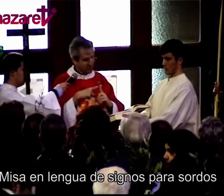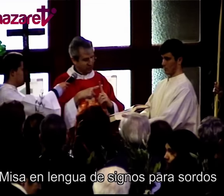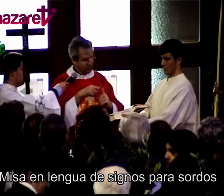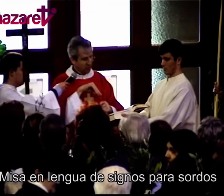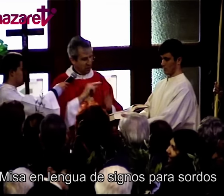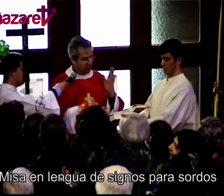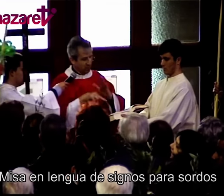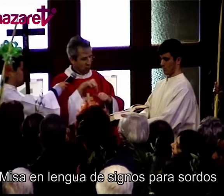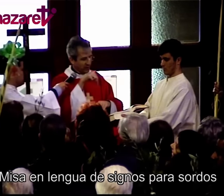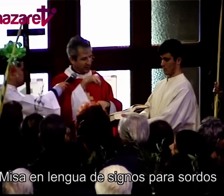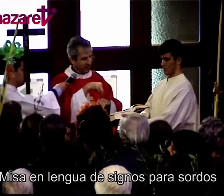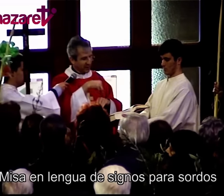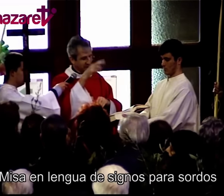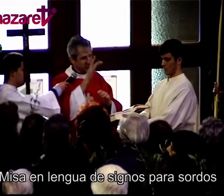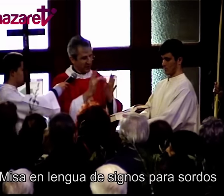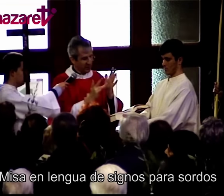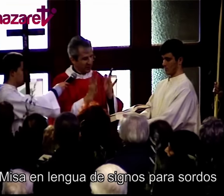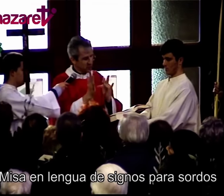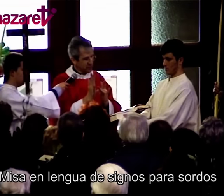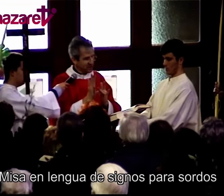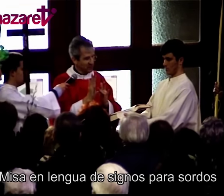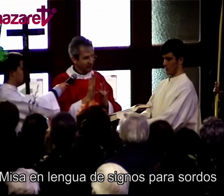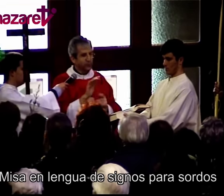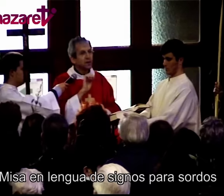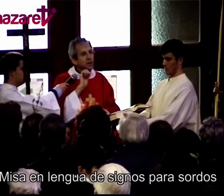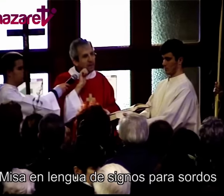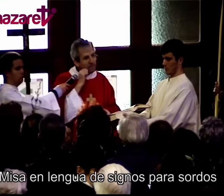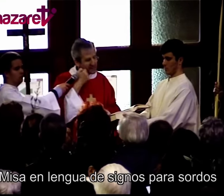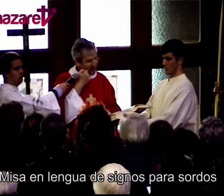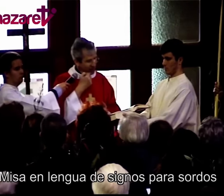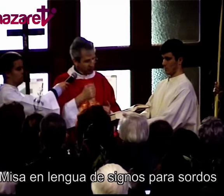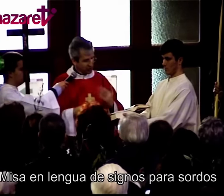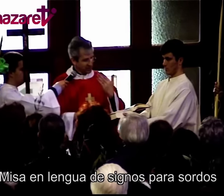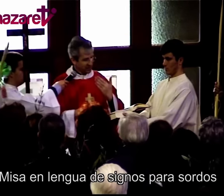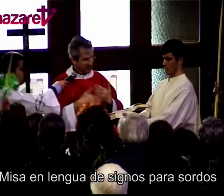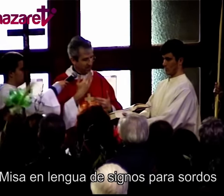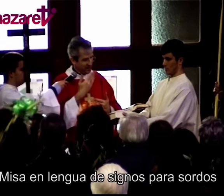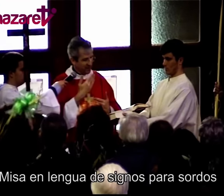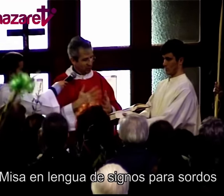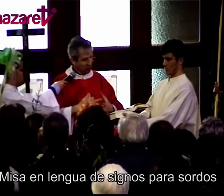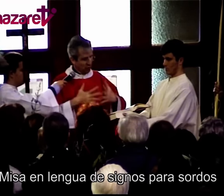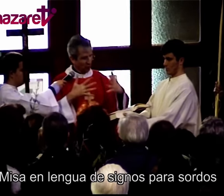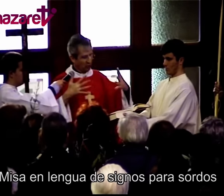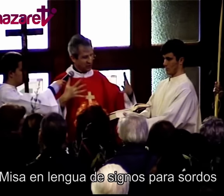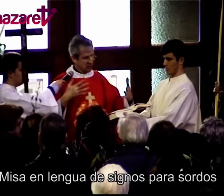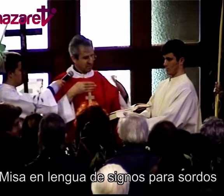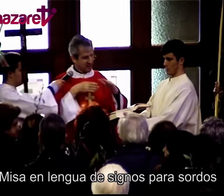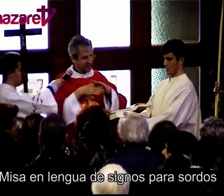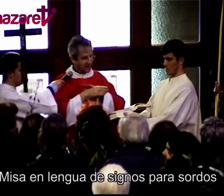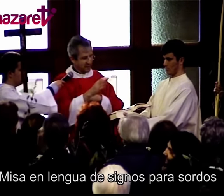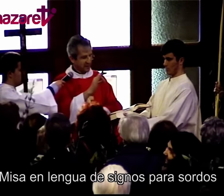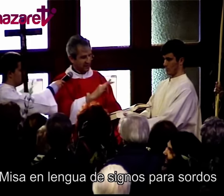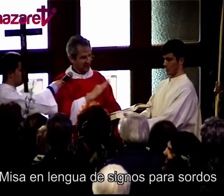la pasión, muerte y resurrección de Jesucristo. Misterios que empezaron con la